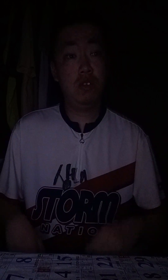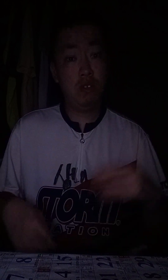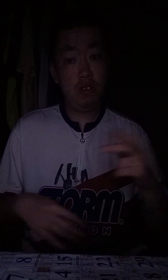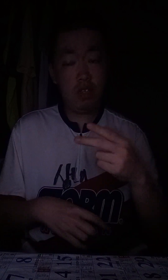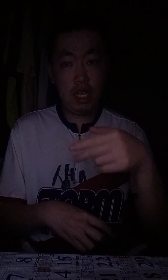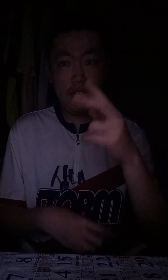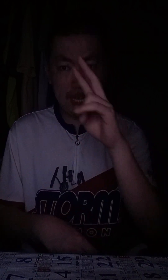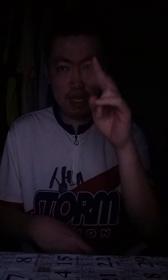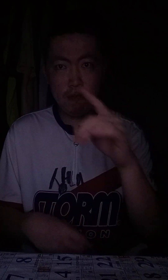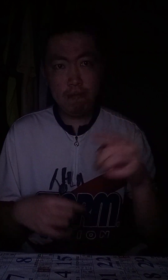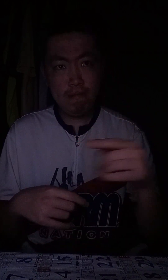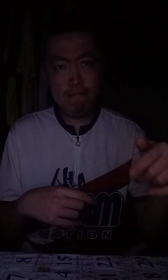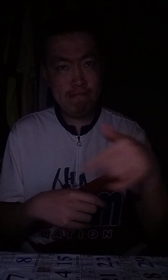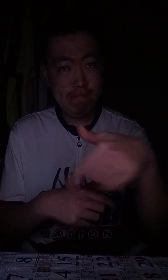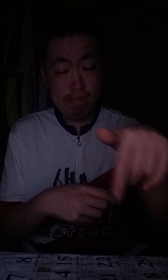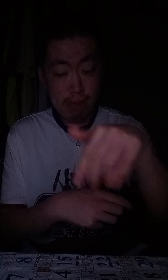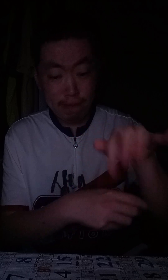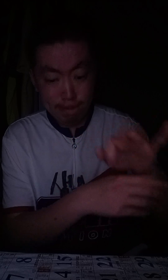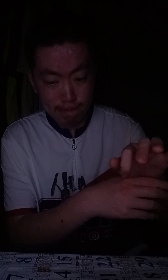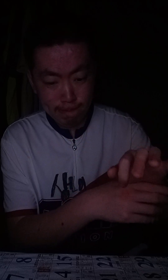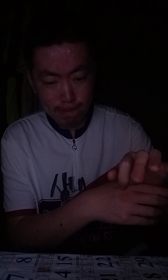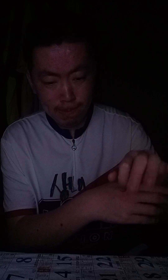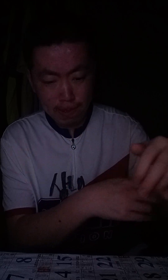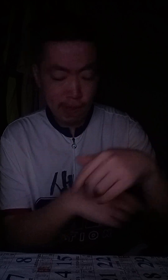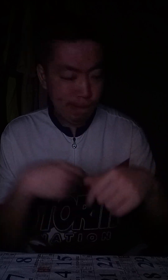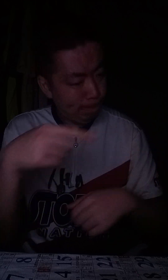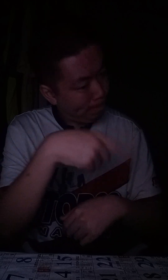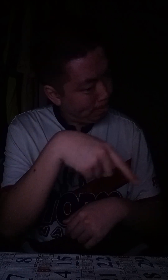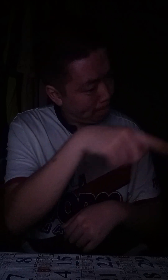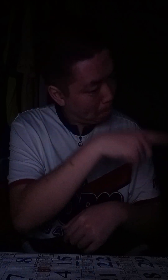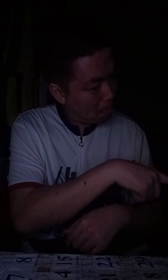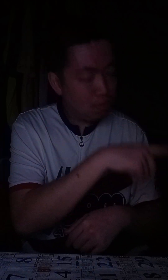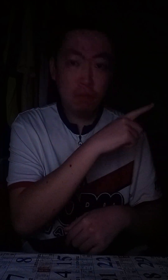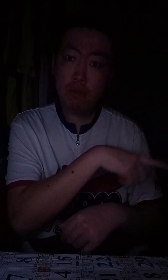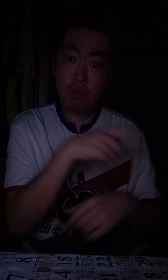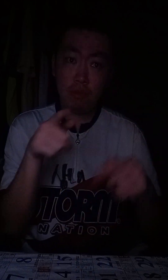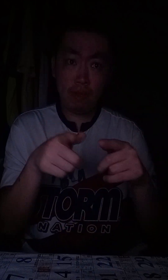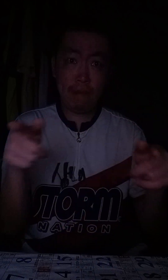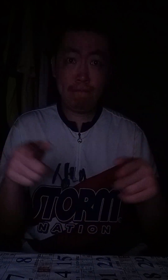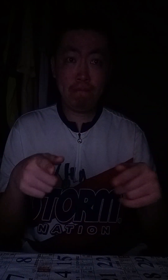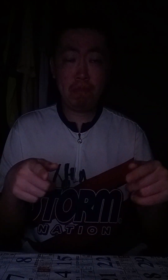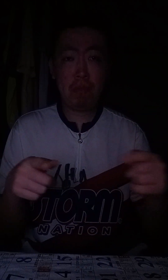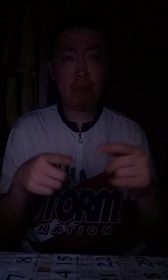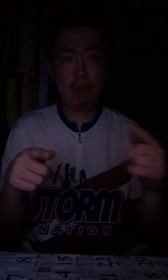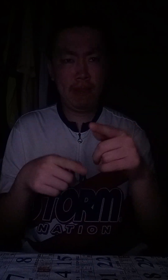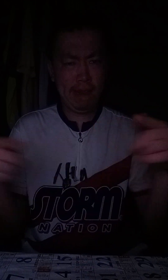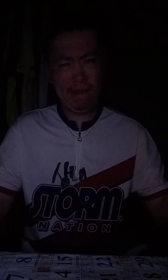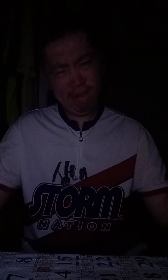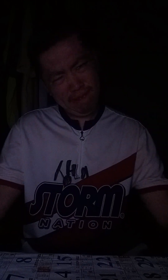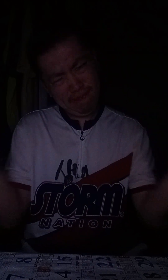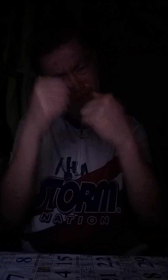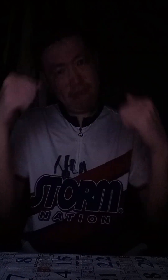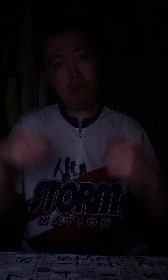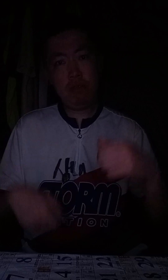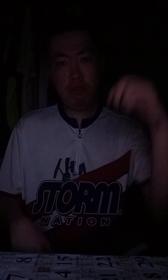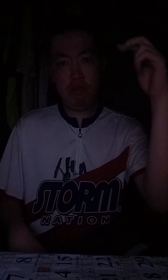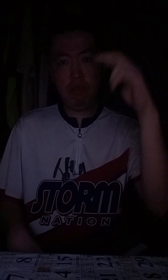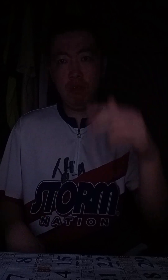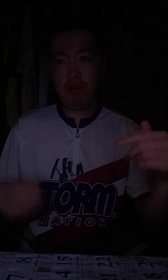여성 A씨가 운전하던 승용차가 우회전 전용 차선에서 직진하다가 다른 차량과 부딪히면서 사고가 시작된 것으로